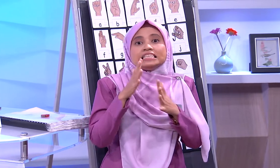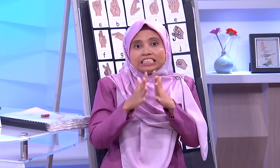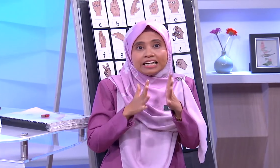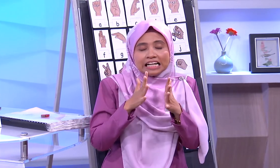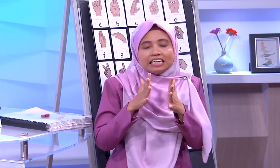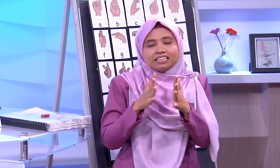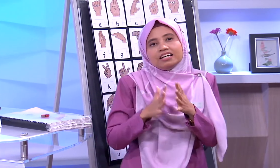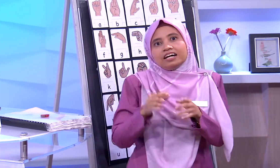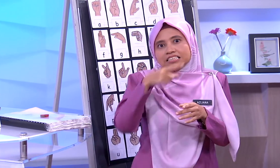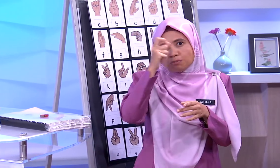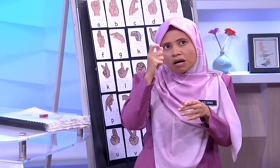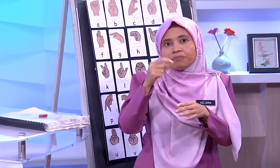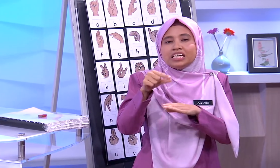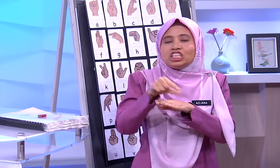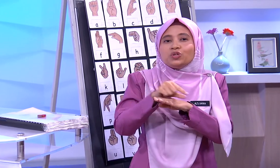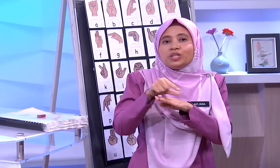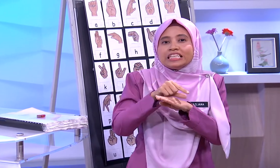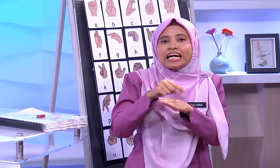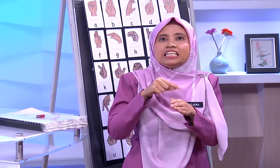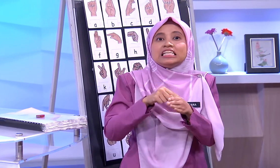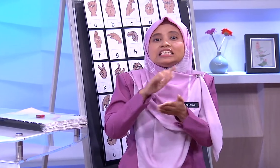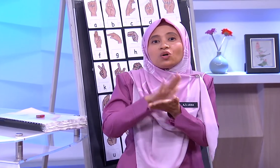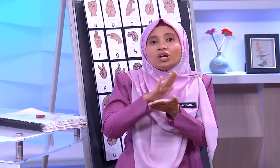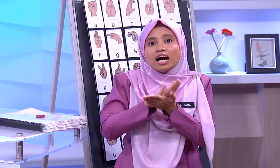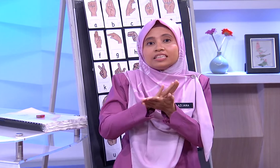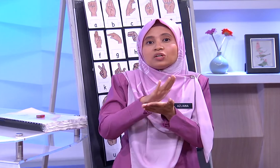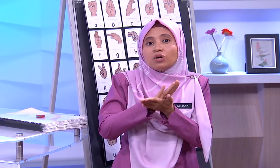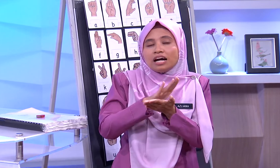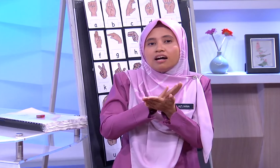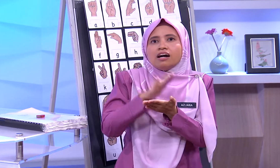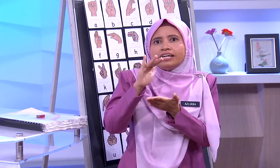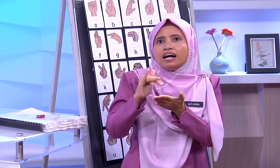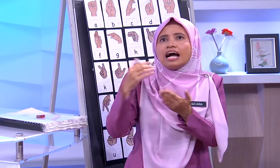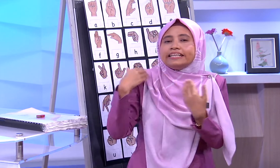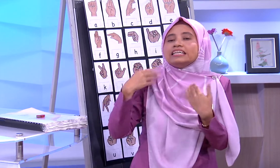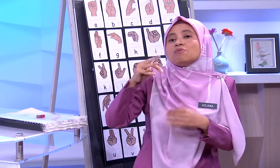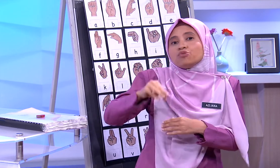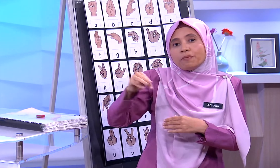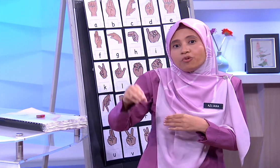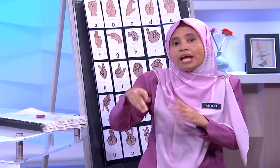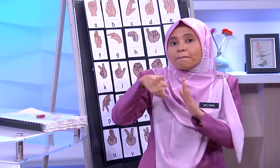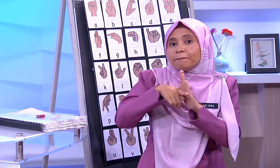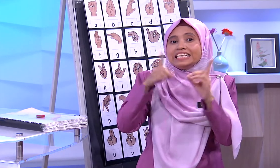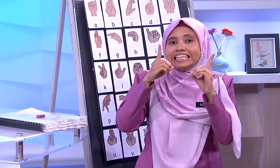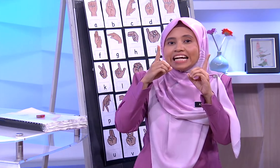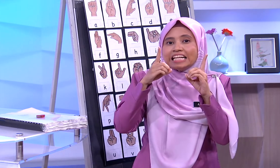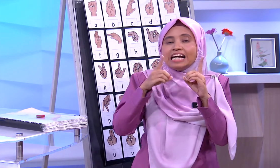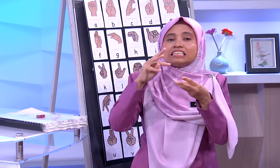isyarat nah Sebab Dia digunakan di sekolah-sekolah yang ada murid-murid pendidikan khas